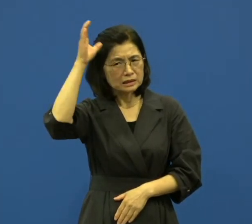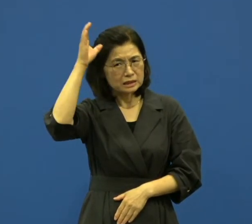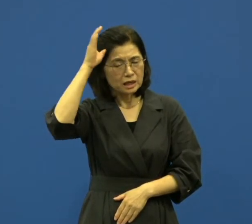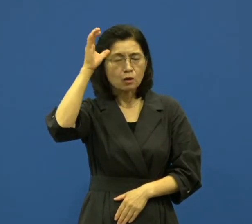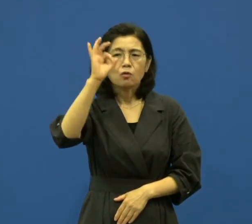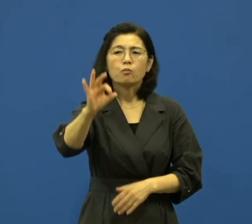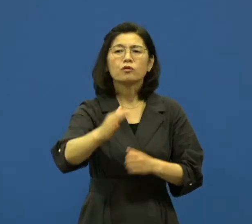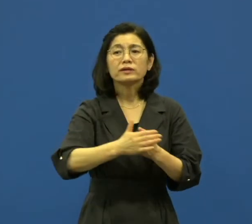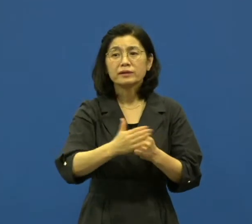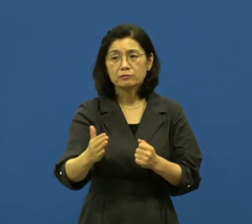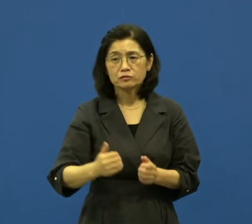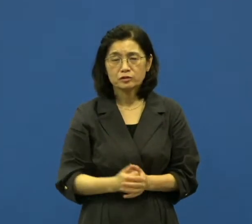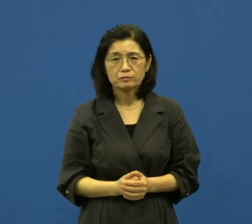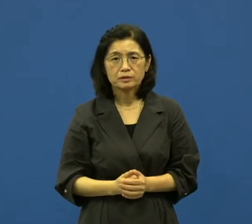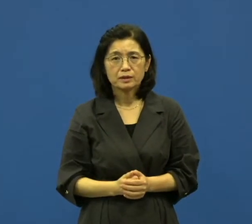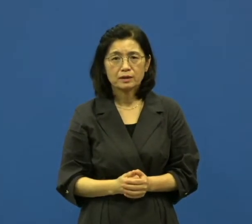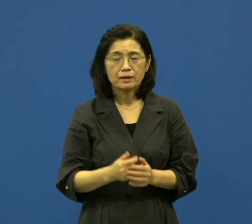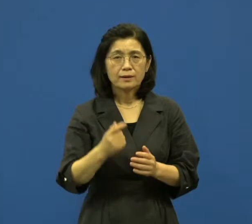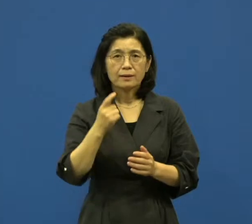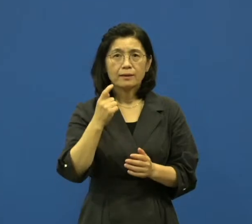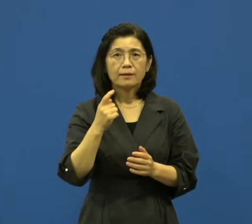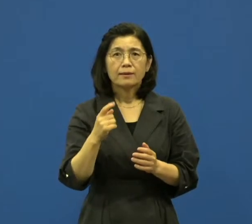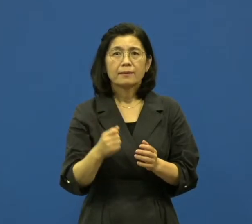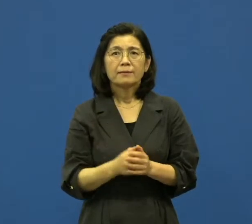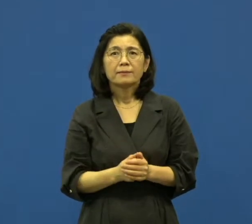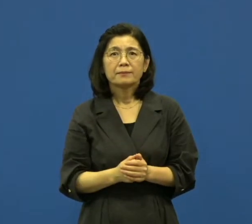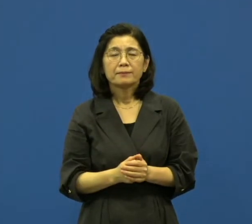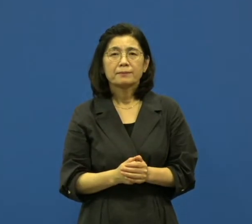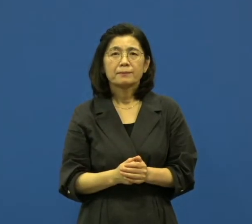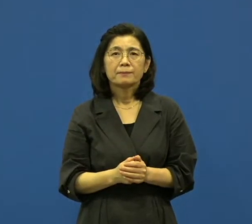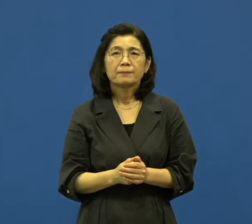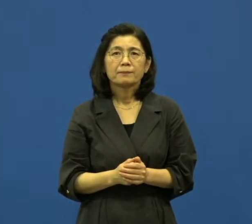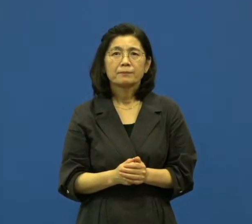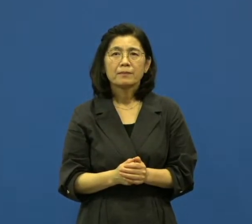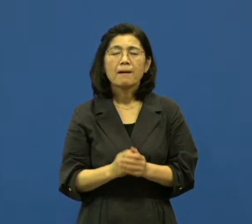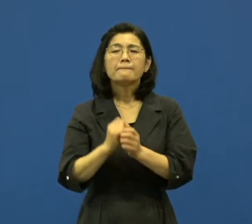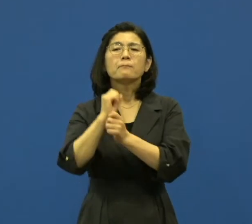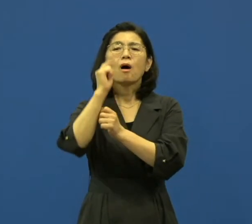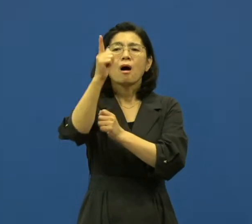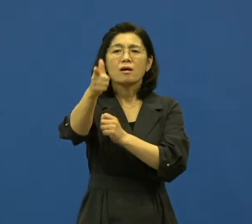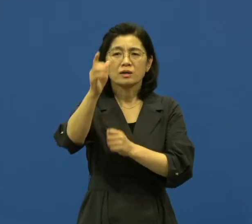눈을 뜨는 것 자체가 능력이요, 멀리 보는 게 능력인 것입니다.